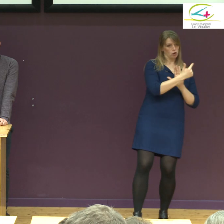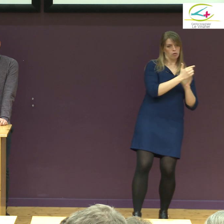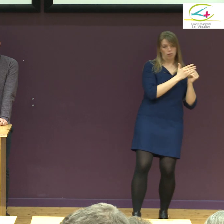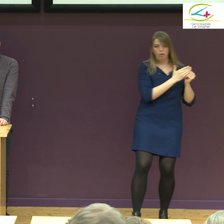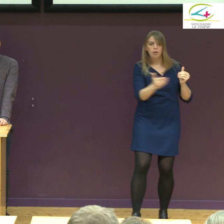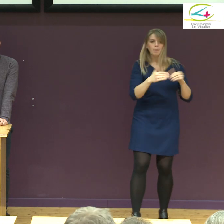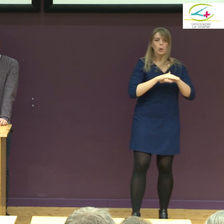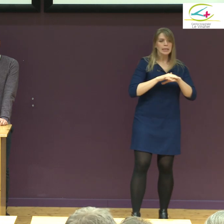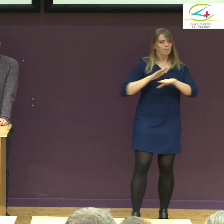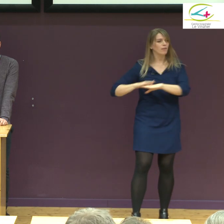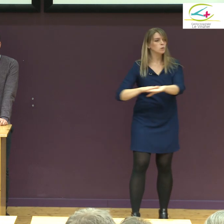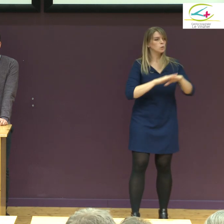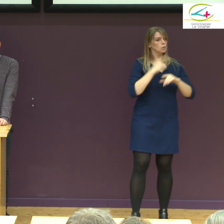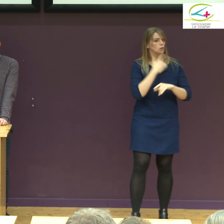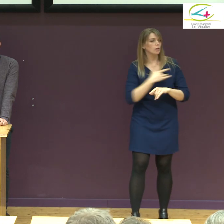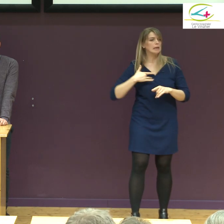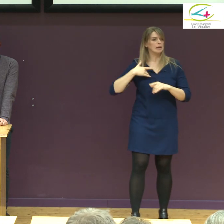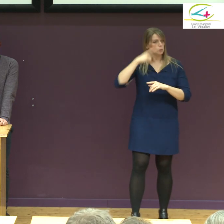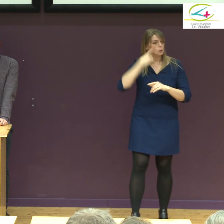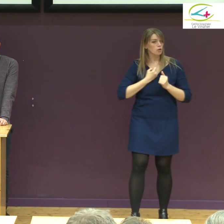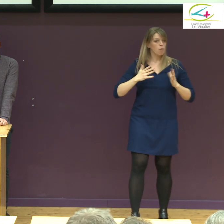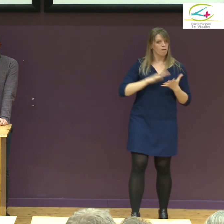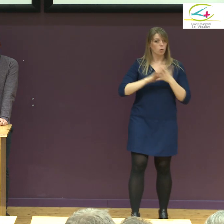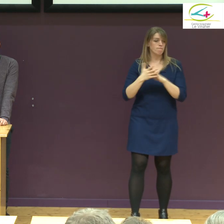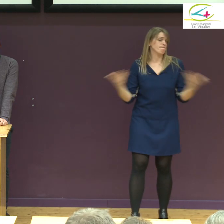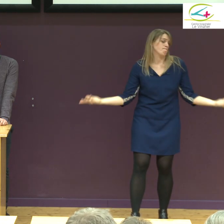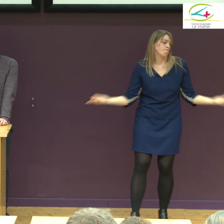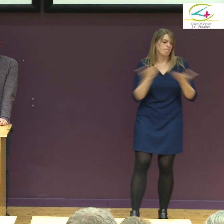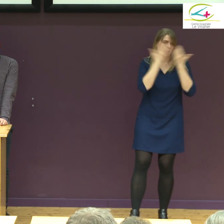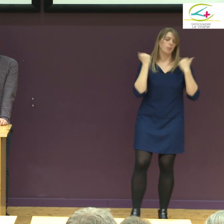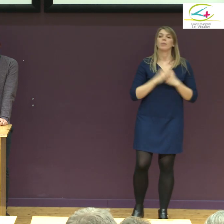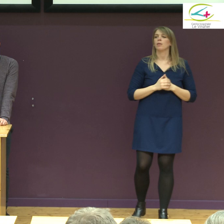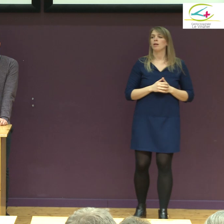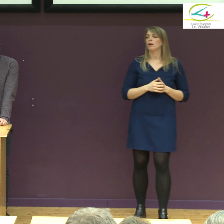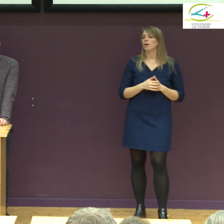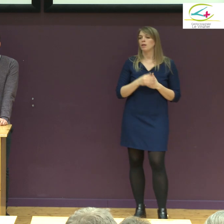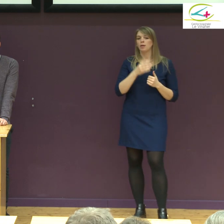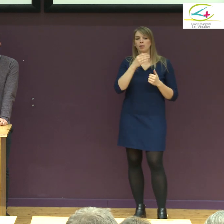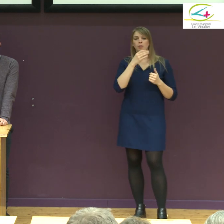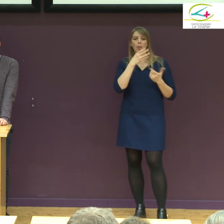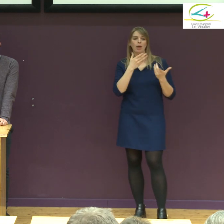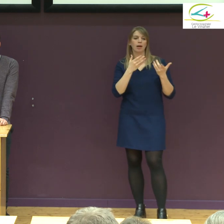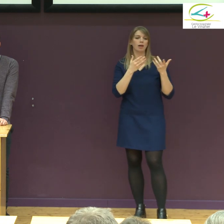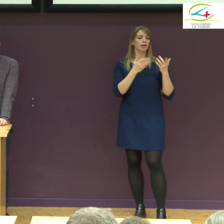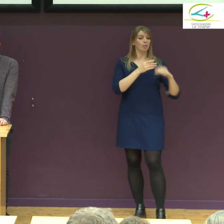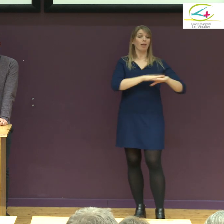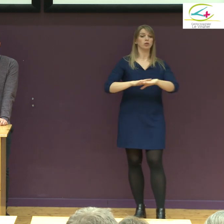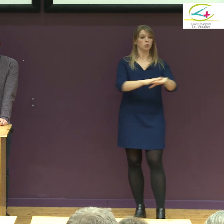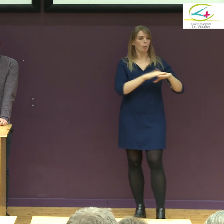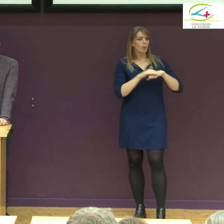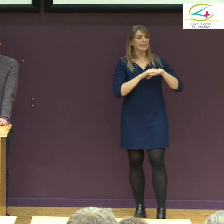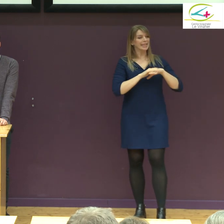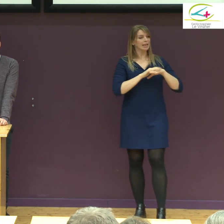en France depuis les années 2000. Je n'ai pas le temps de vous expliquer vraiment toute l'histoire des politiques de prévention, mais en